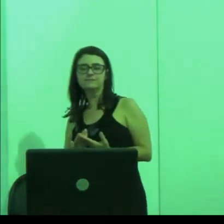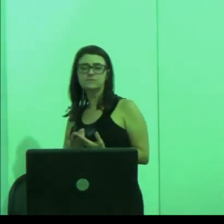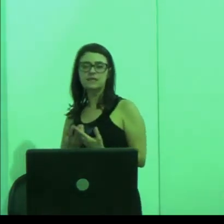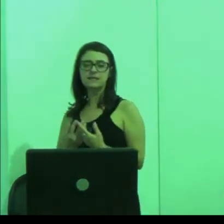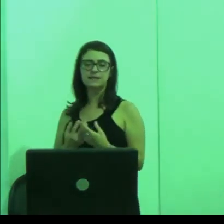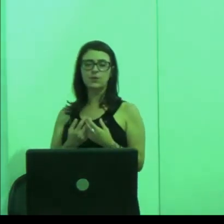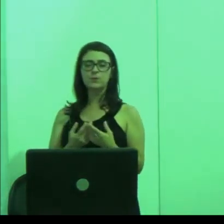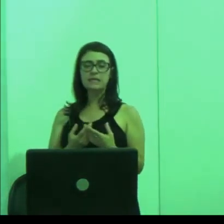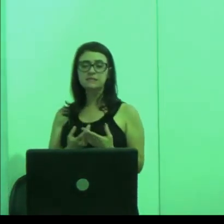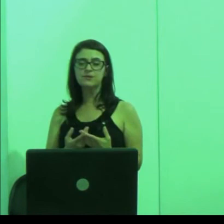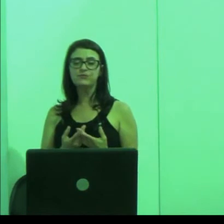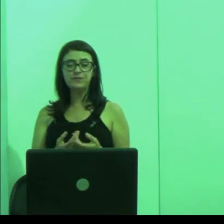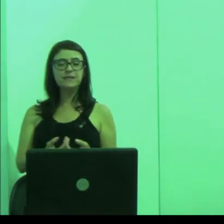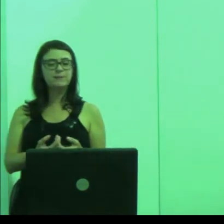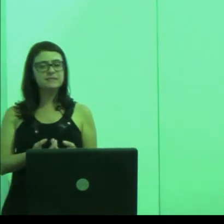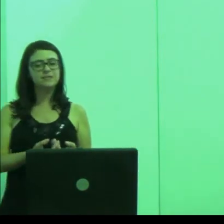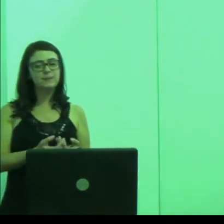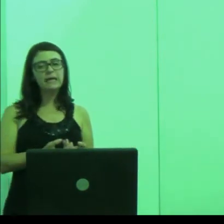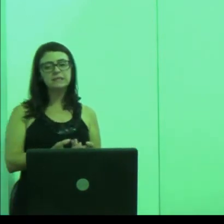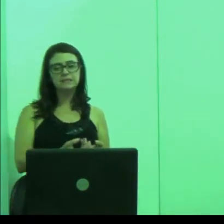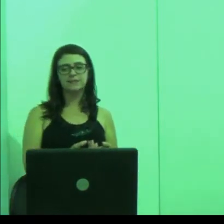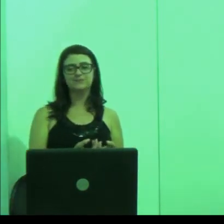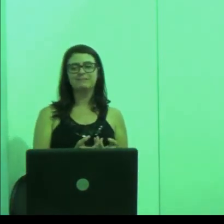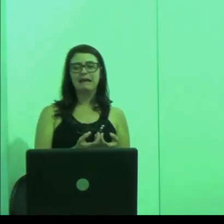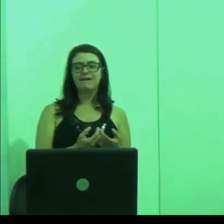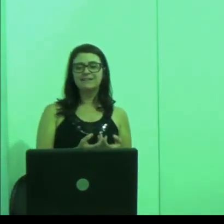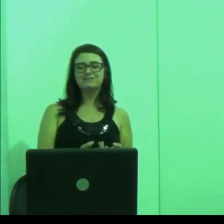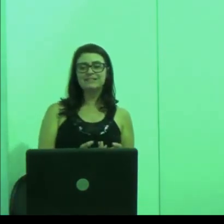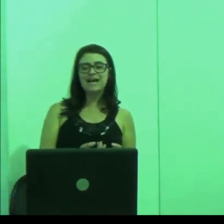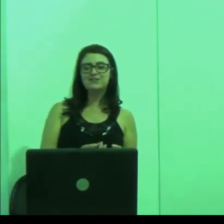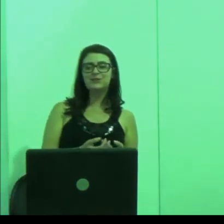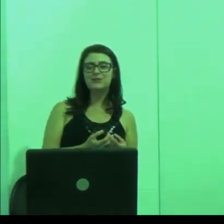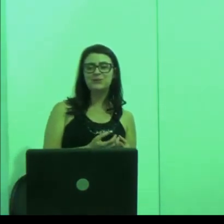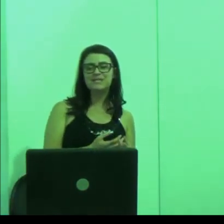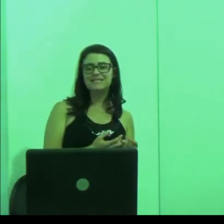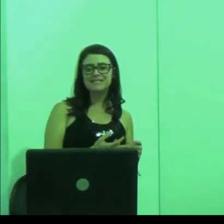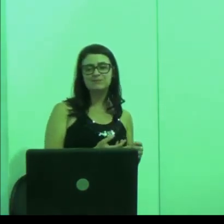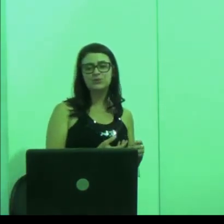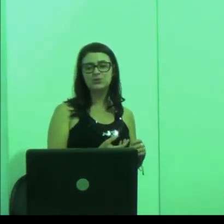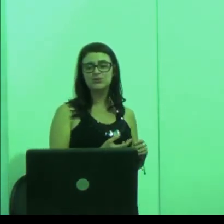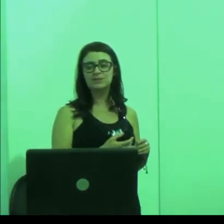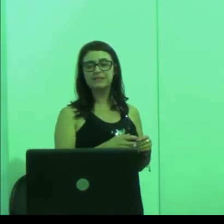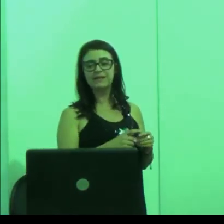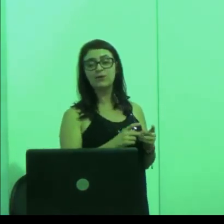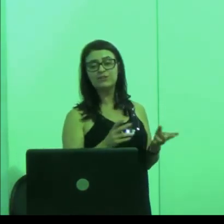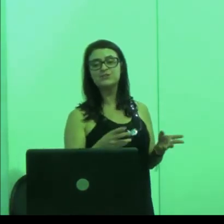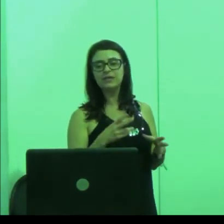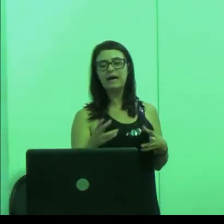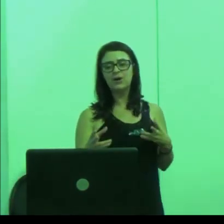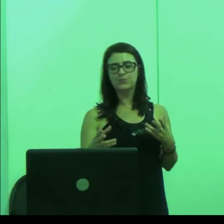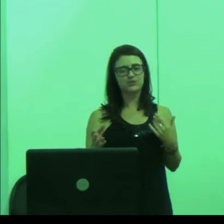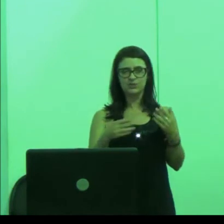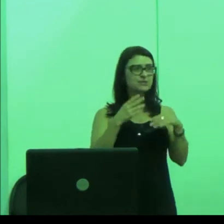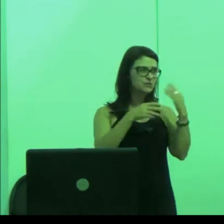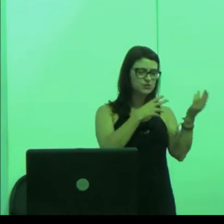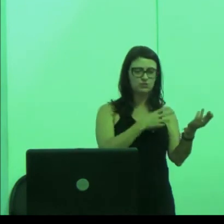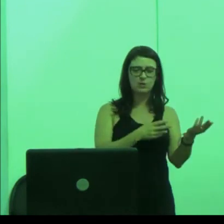Essa combinação fica parecendo uma carina. Na verdade, eu não uso esses símbolos todos da maneira convencional. Eu tinha outras coisas que eu te